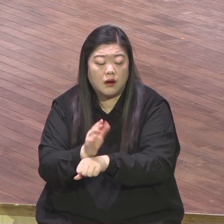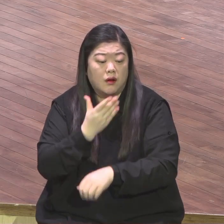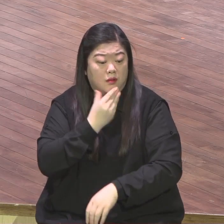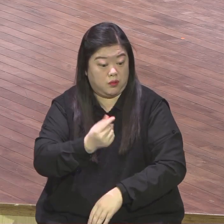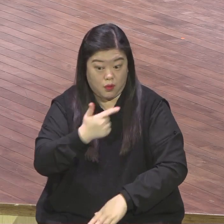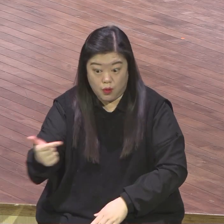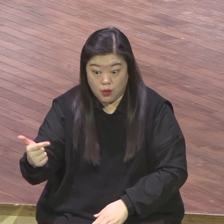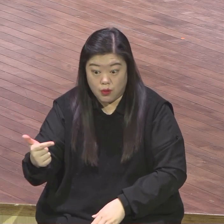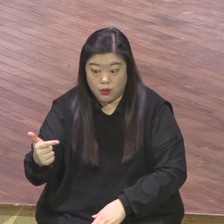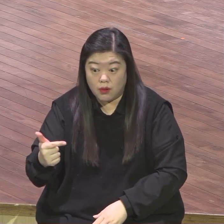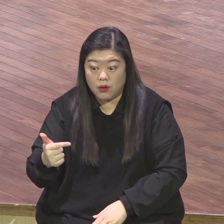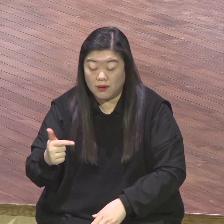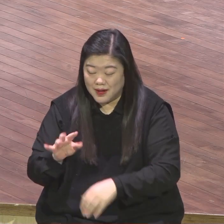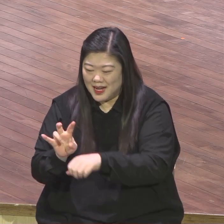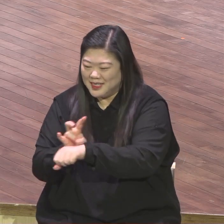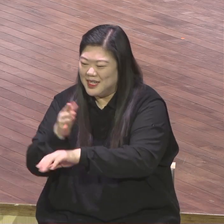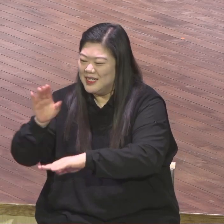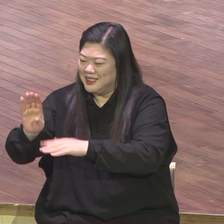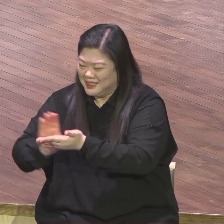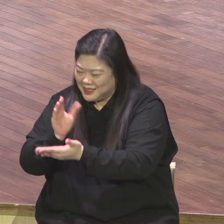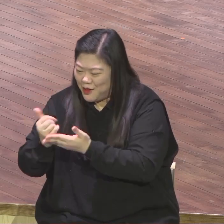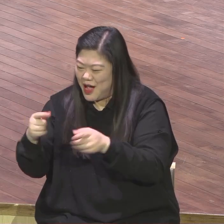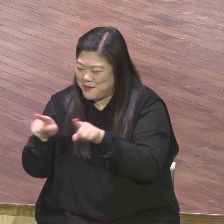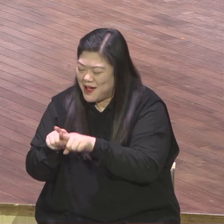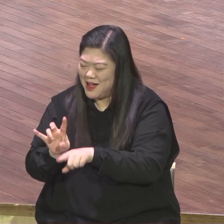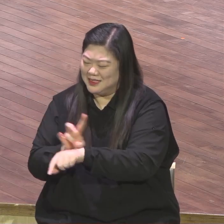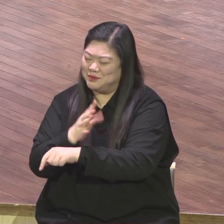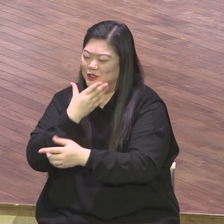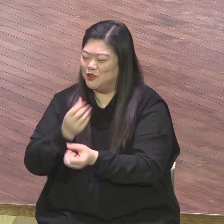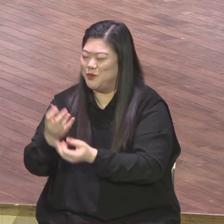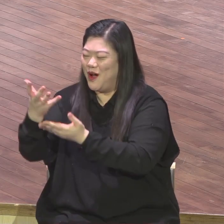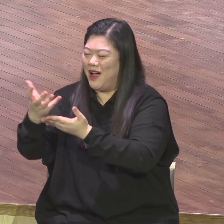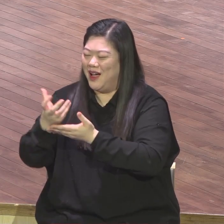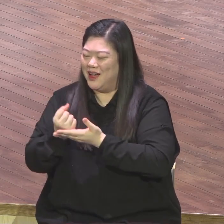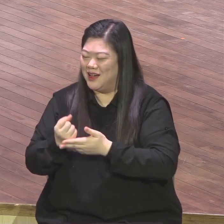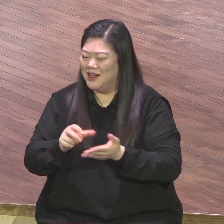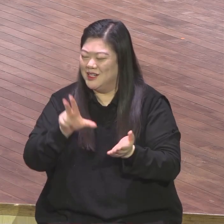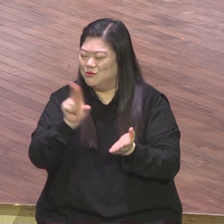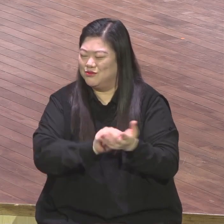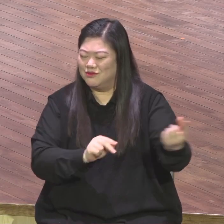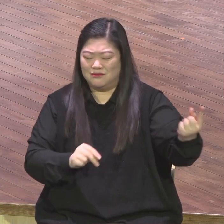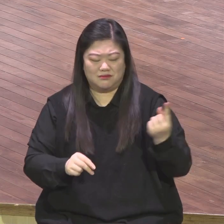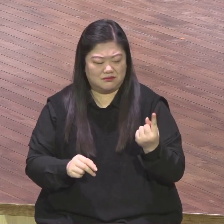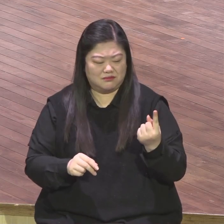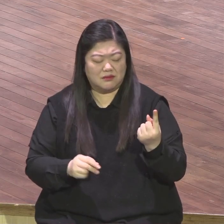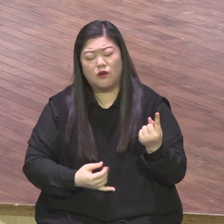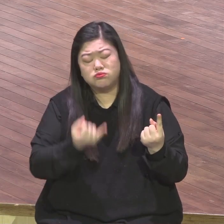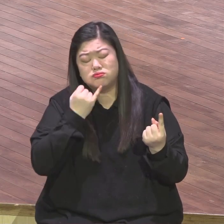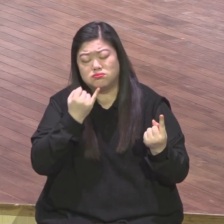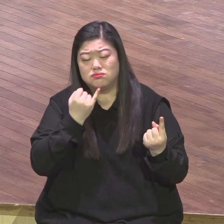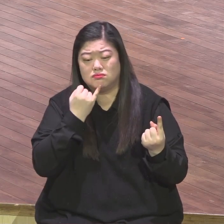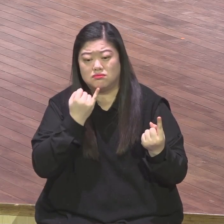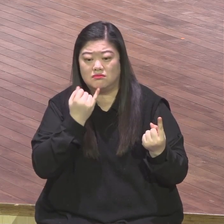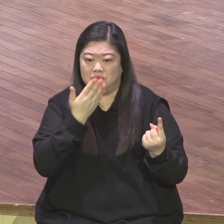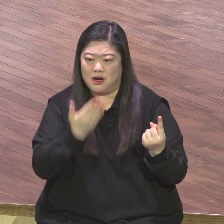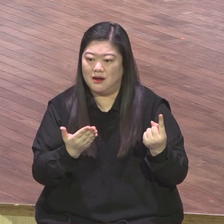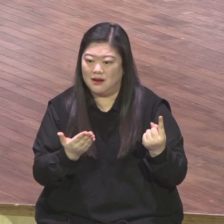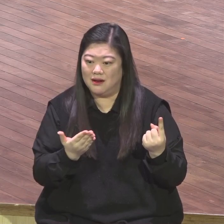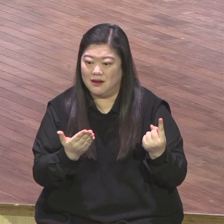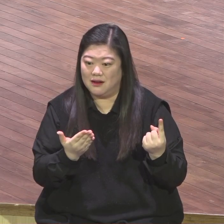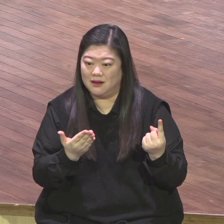것입니다. 어떤 것도 문제가 아니야. 오직 예수 그리스도만 자신의 생을